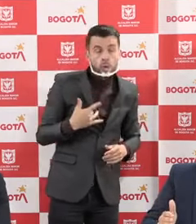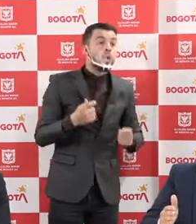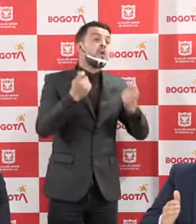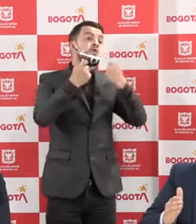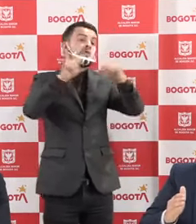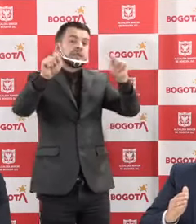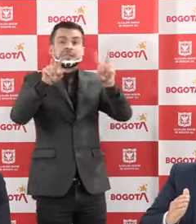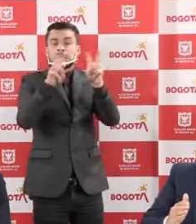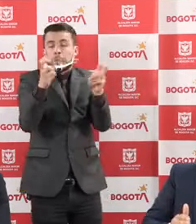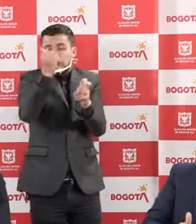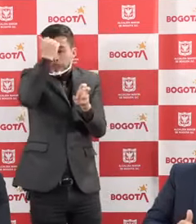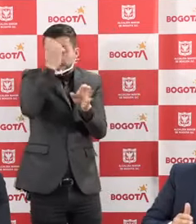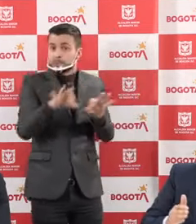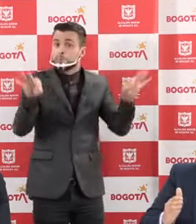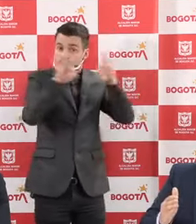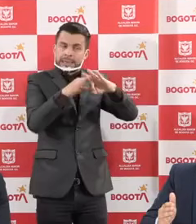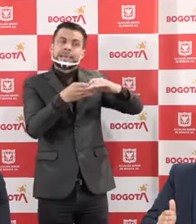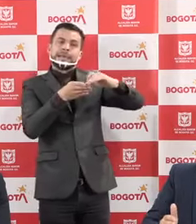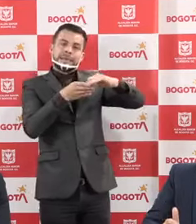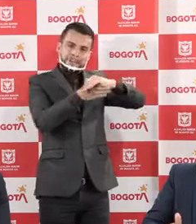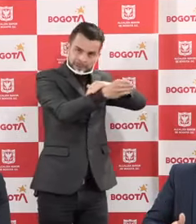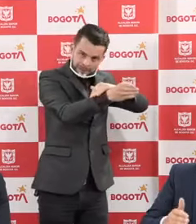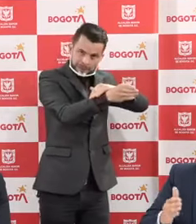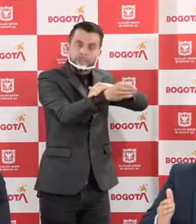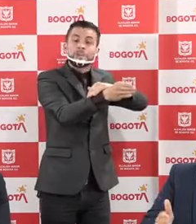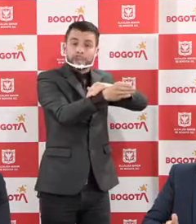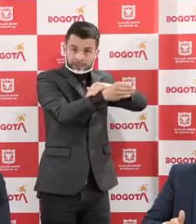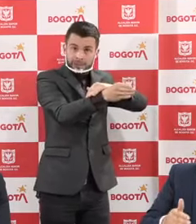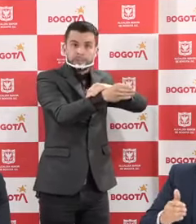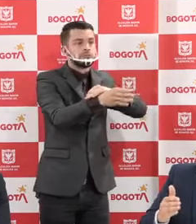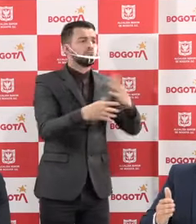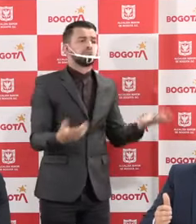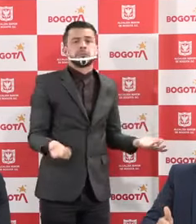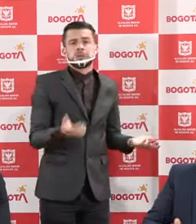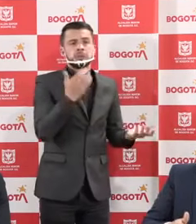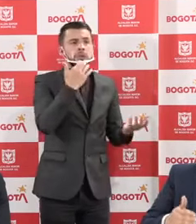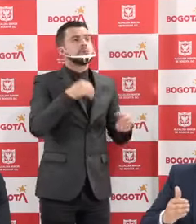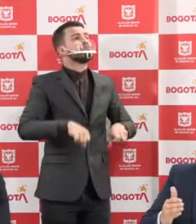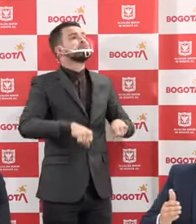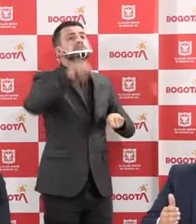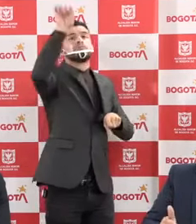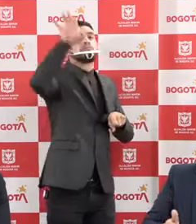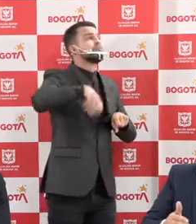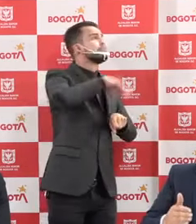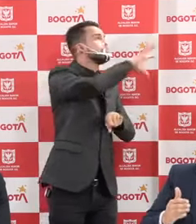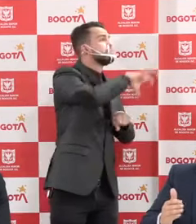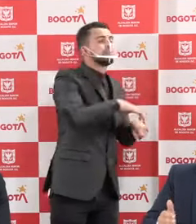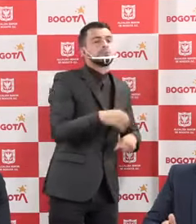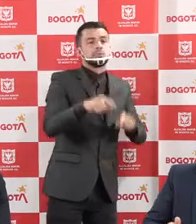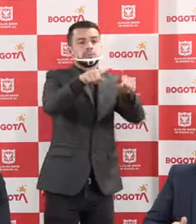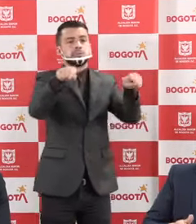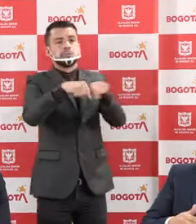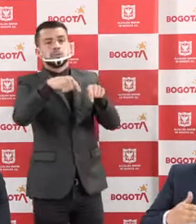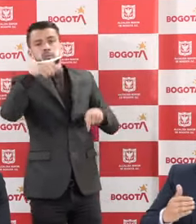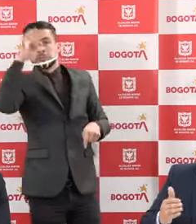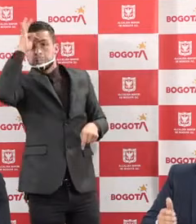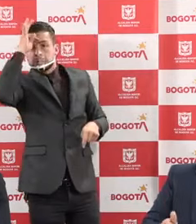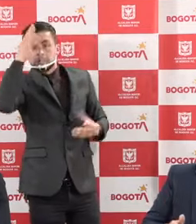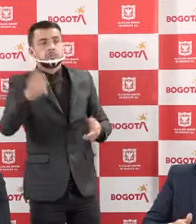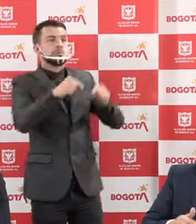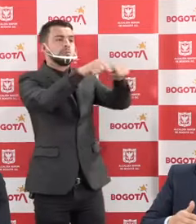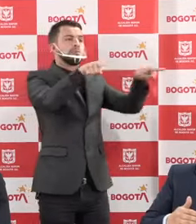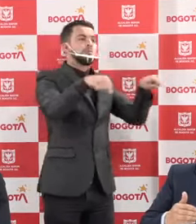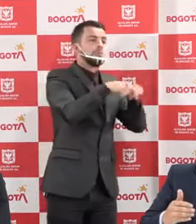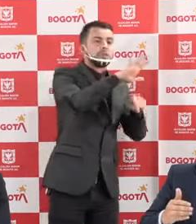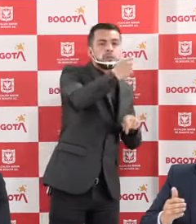comerciales que venden productos de primera necesidad supermercados droguerías dispositivos médicos farmacias productos de